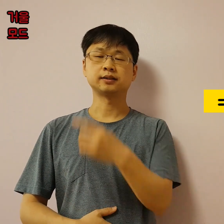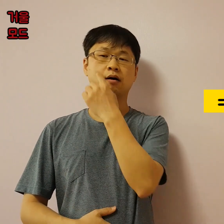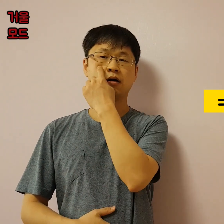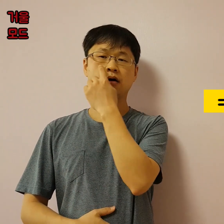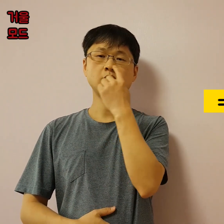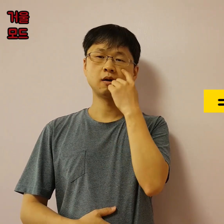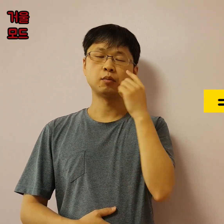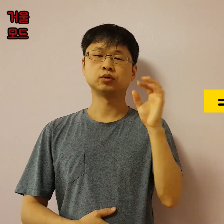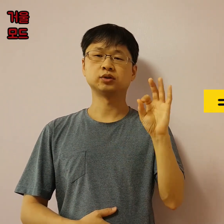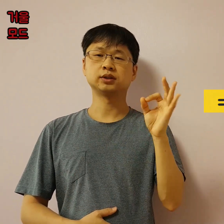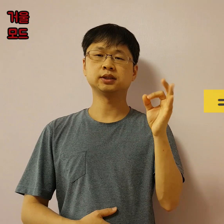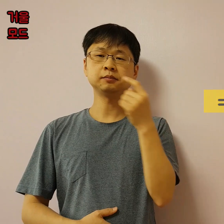그래서